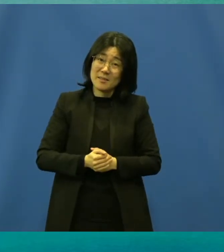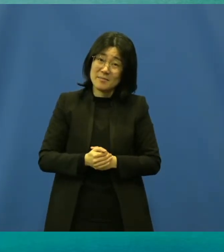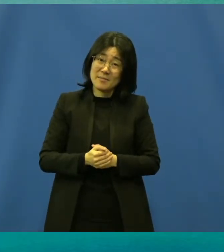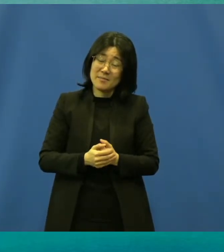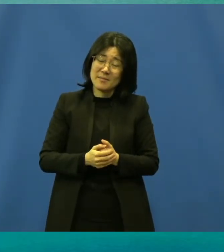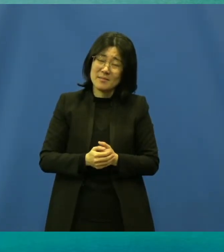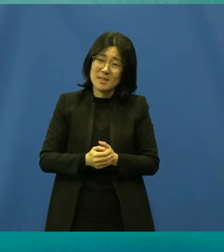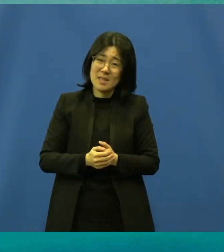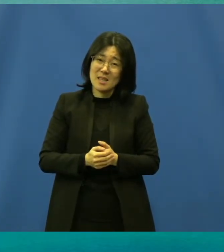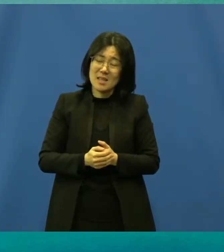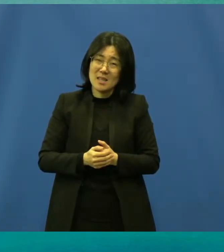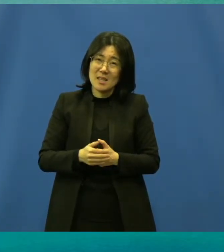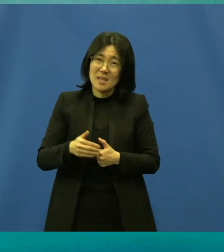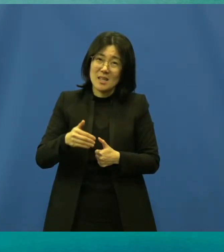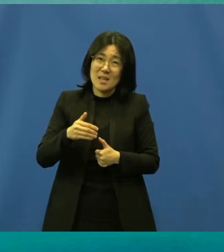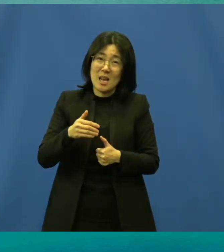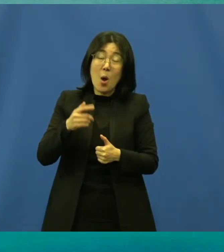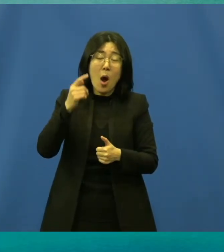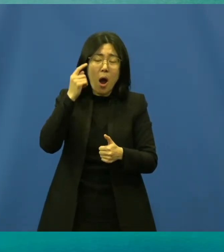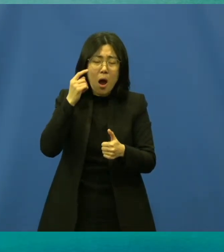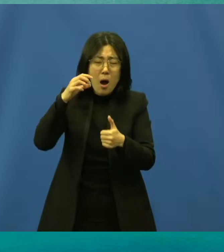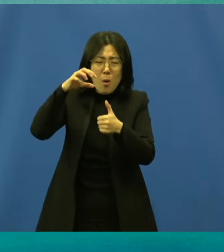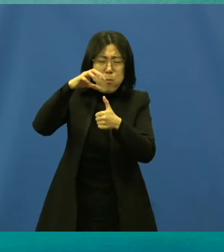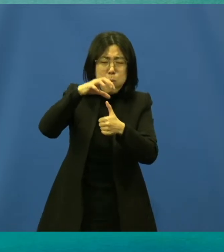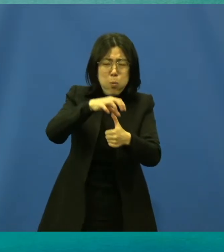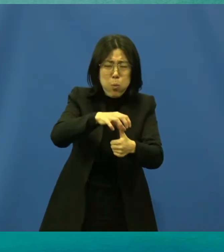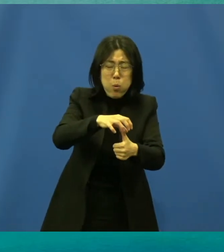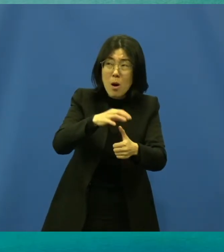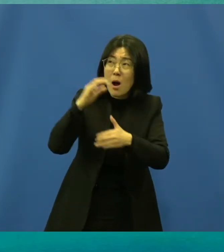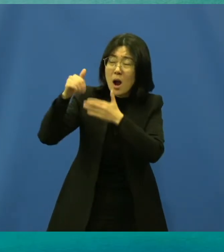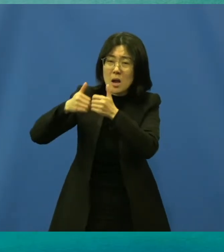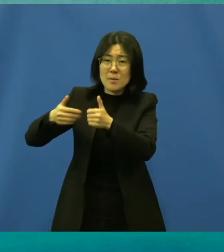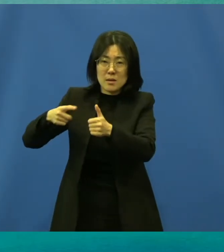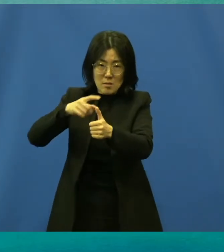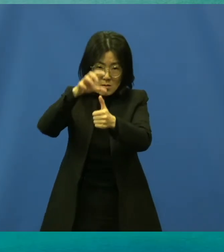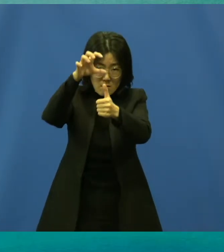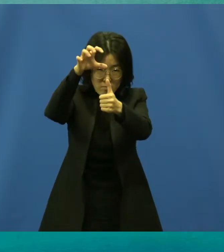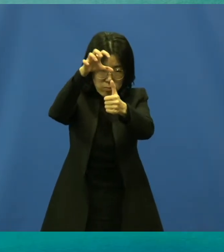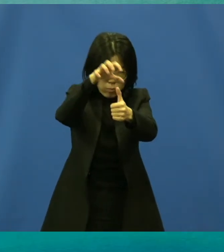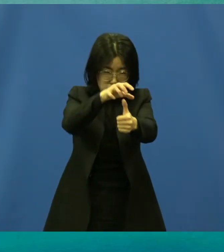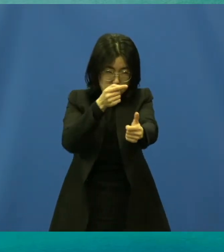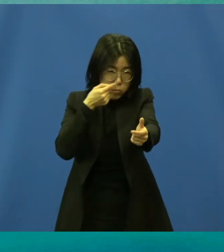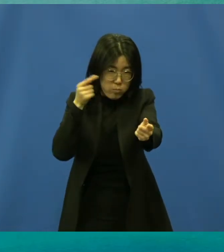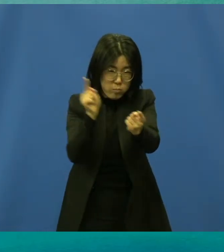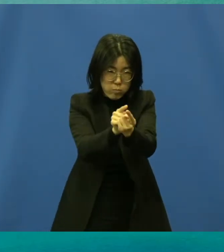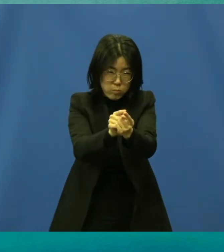답답한 환경으로 몰아넣으신 하나님의 의도는 무엇일까요?